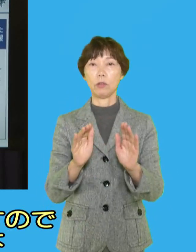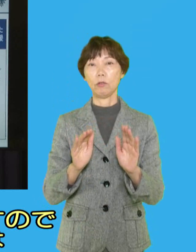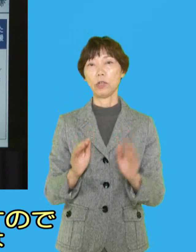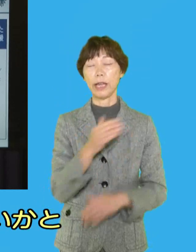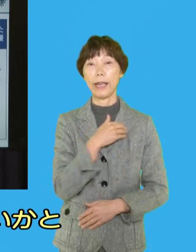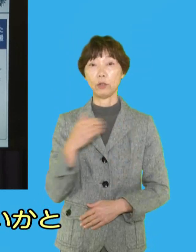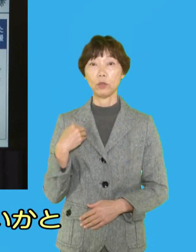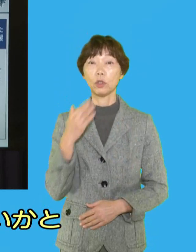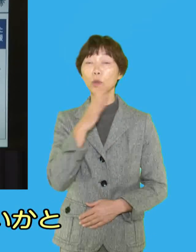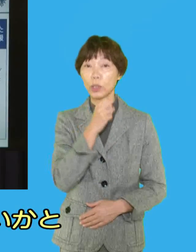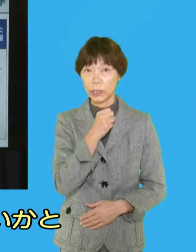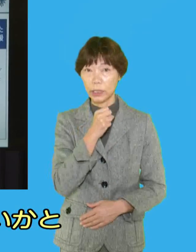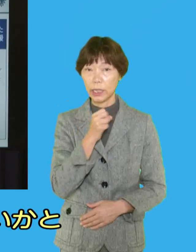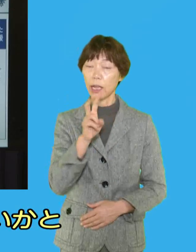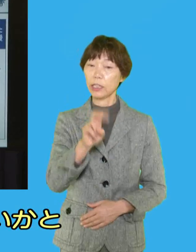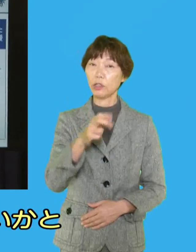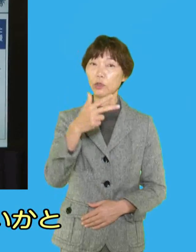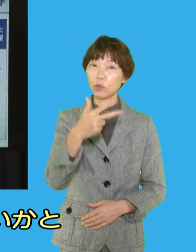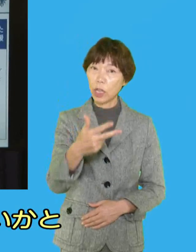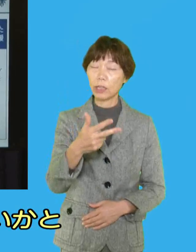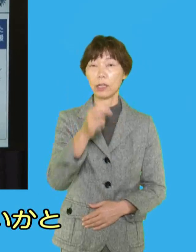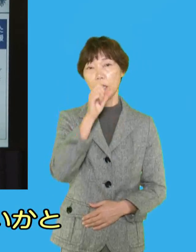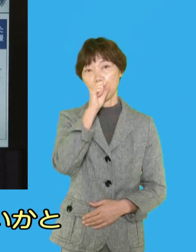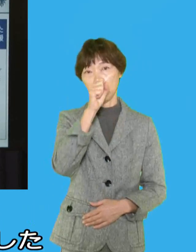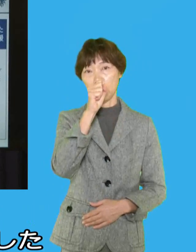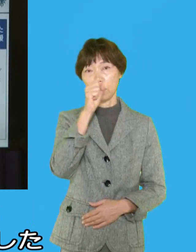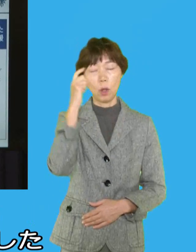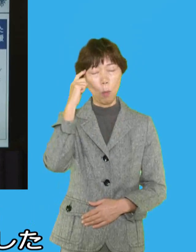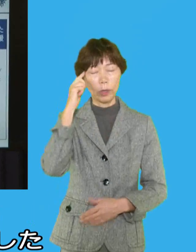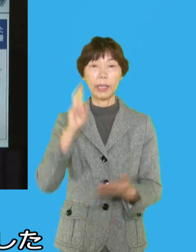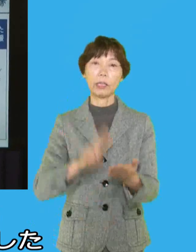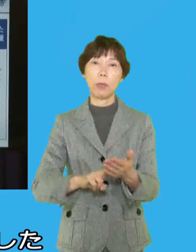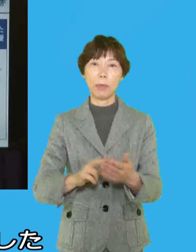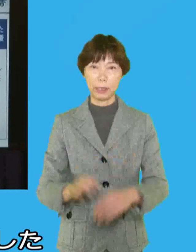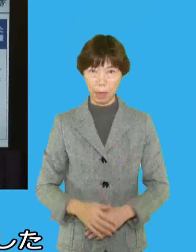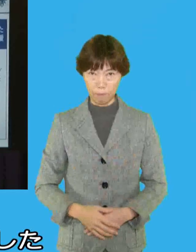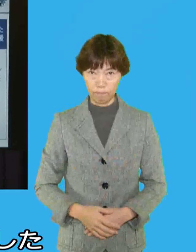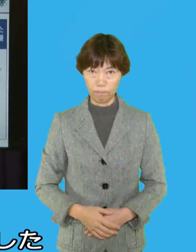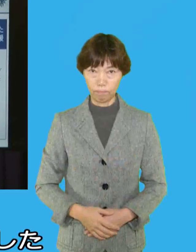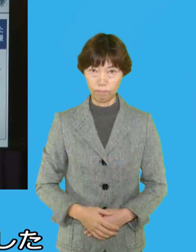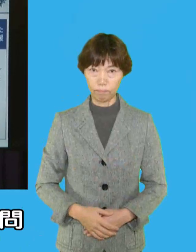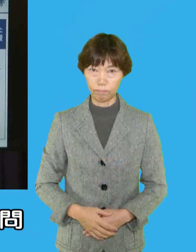年齢というのは27歳でいいんじゃないかというところで下げました。